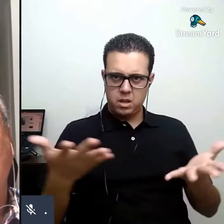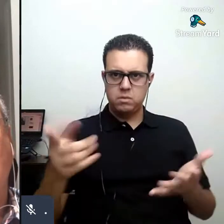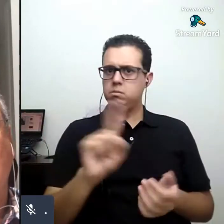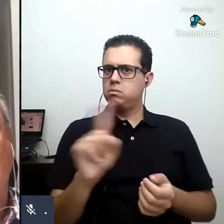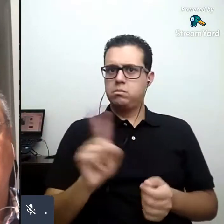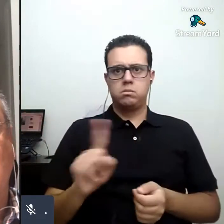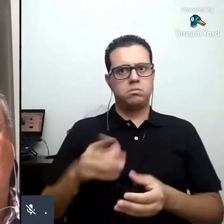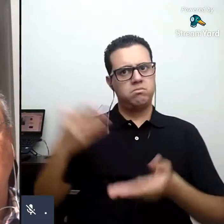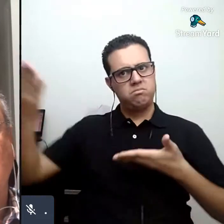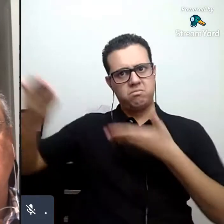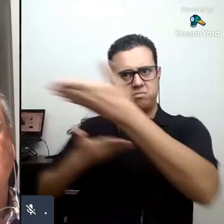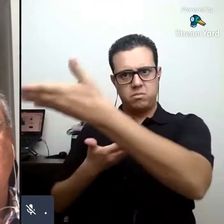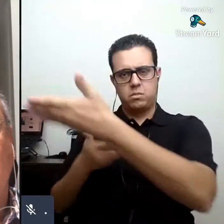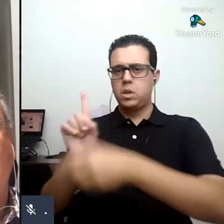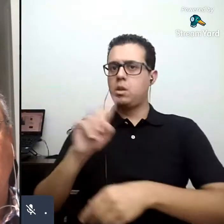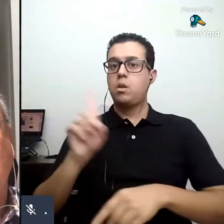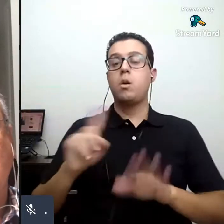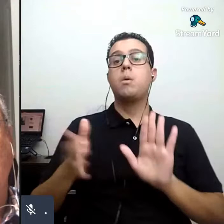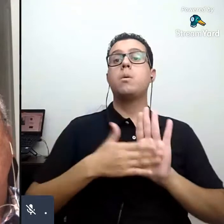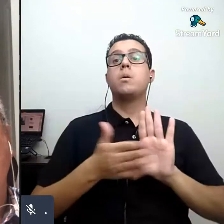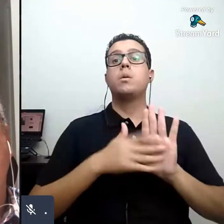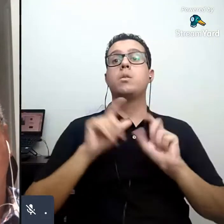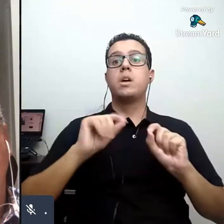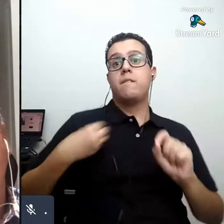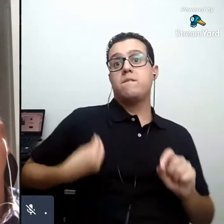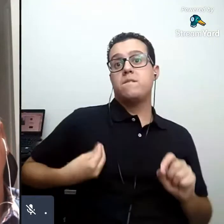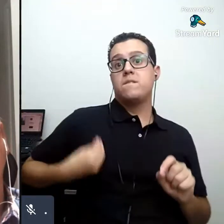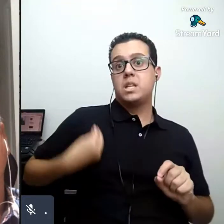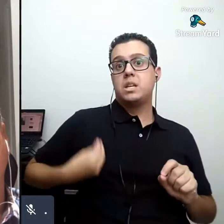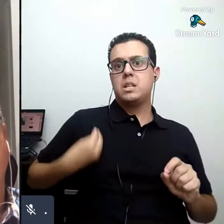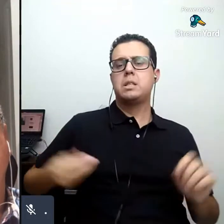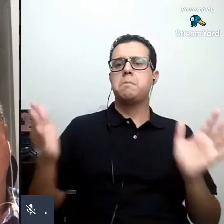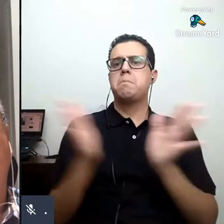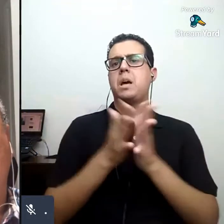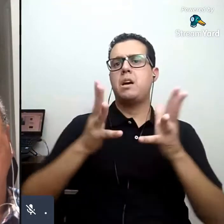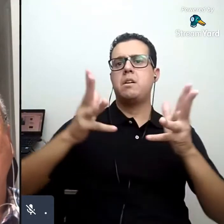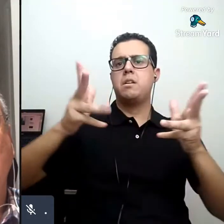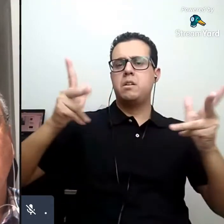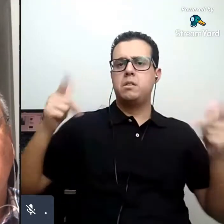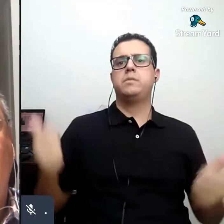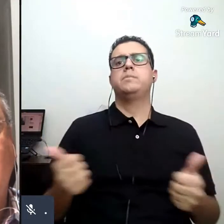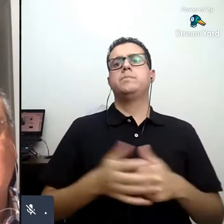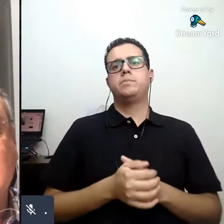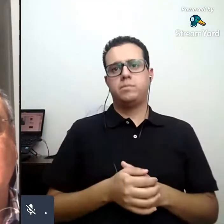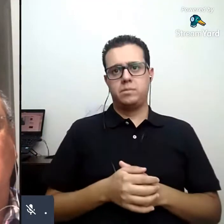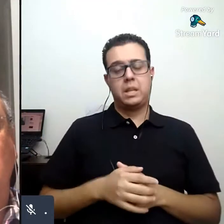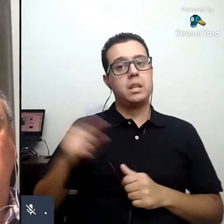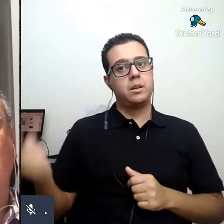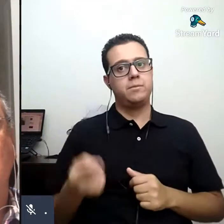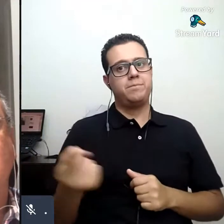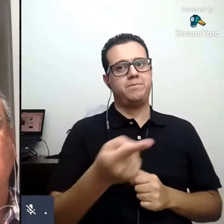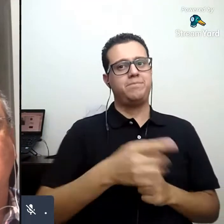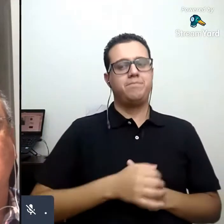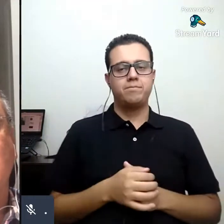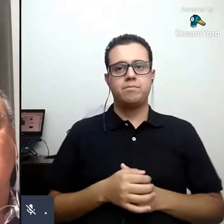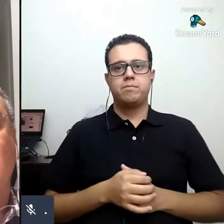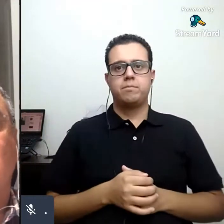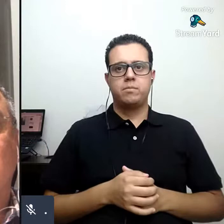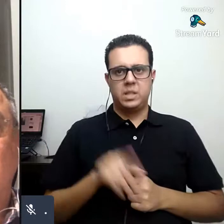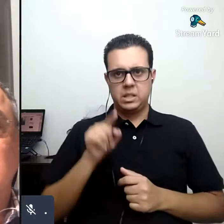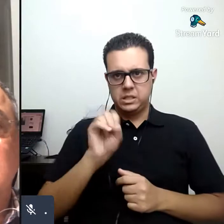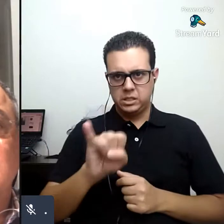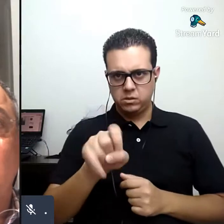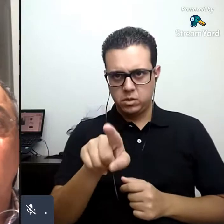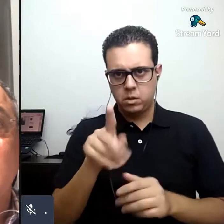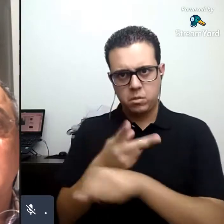abundância na eternidade. Se você procura Jesus só por causa dos milagres que Ele pode fazer,